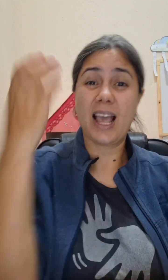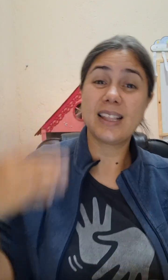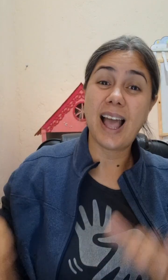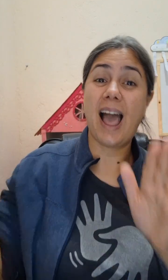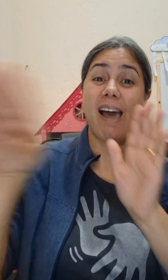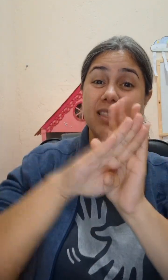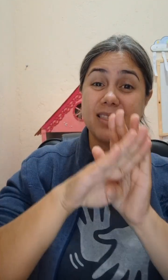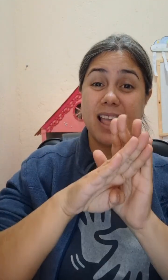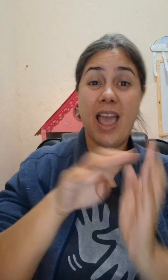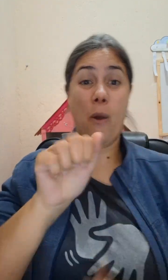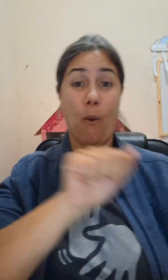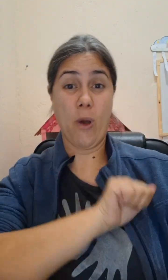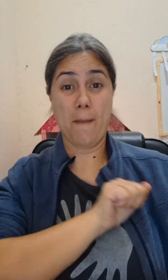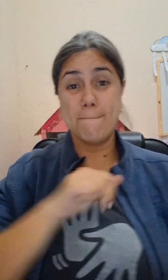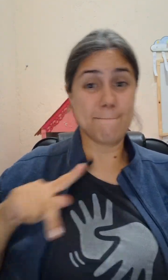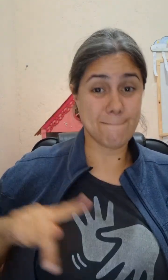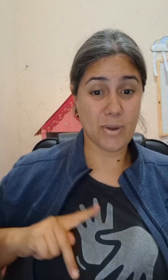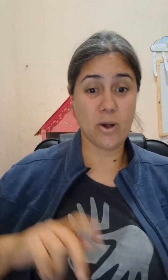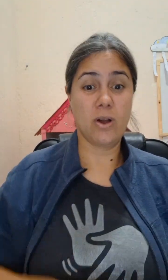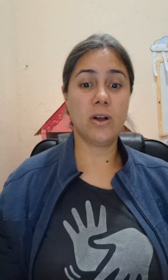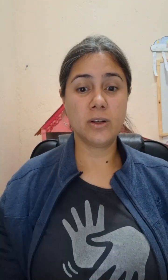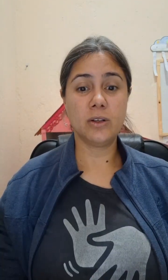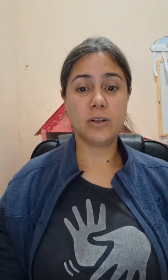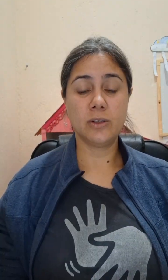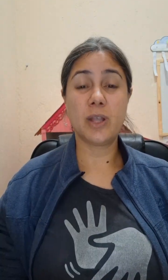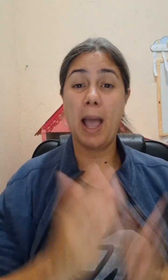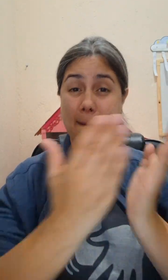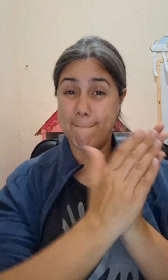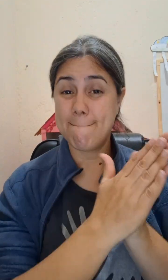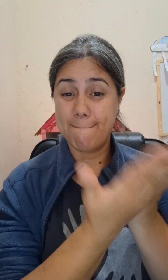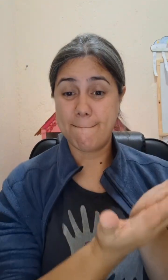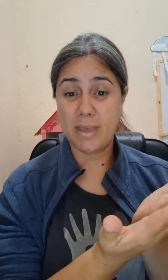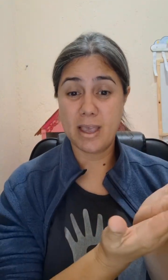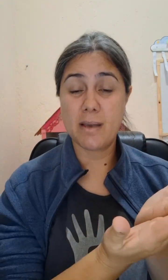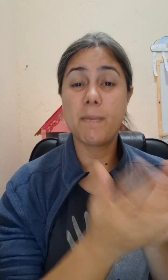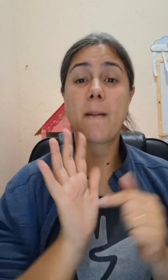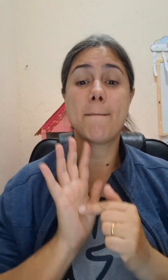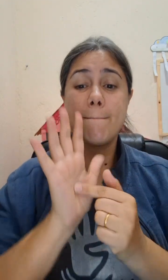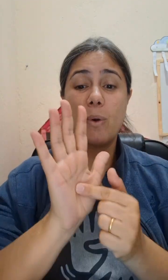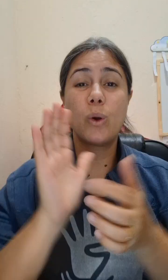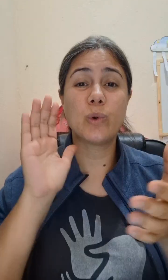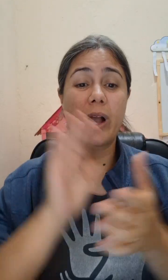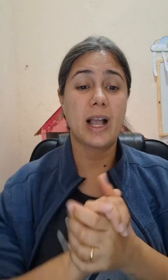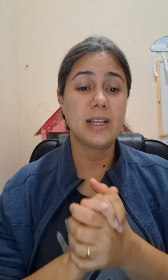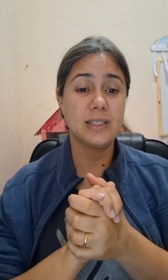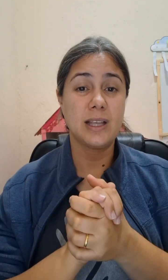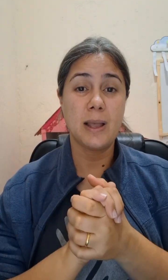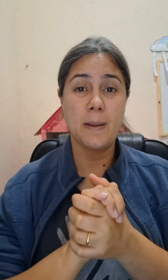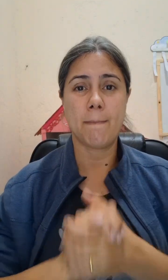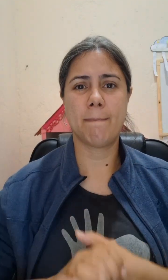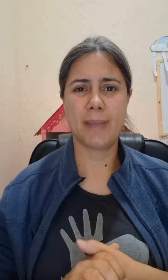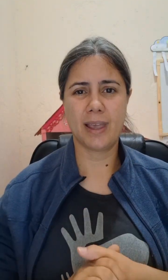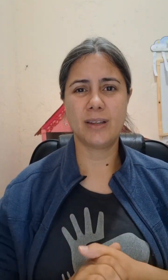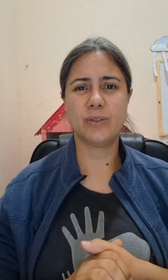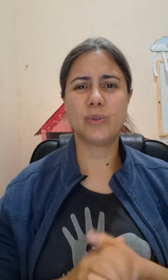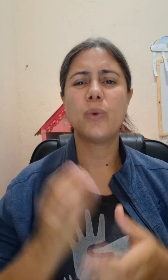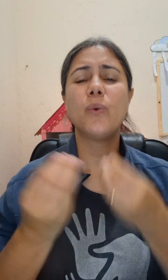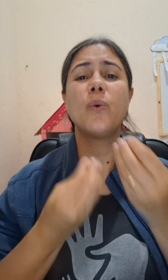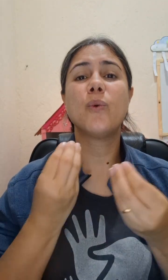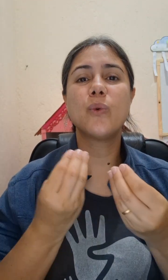na consumação dos tempos, quando Deus reinará diretamente. Desde o Éden até os apóstolos, a Bíblia apresenta o casamento como uma